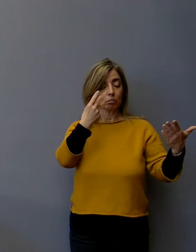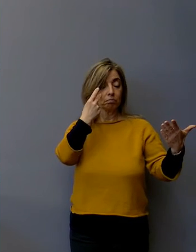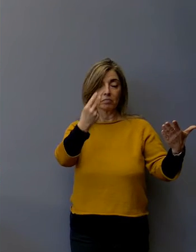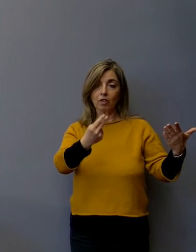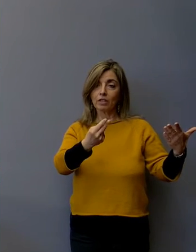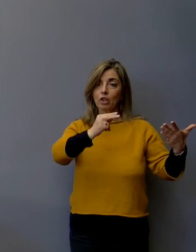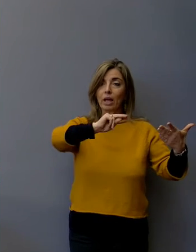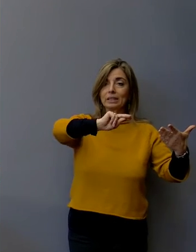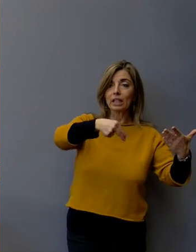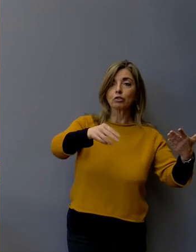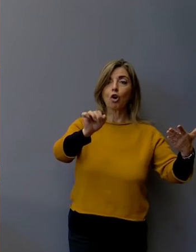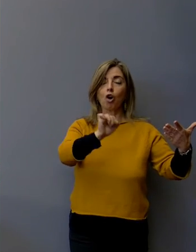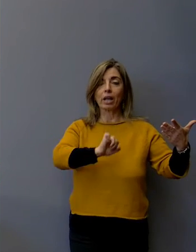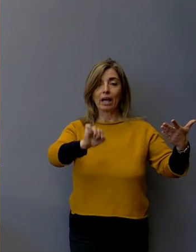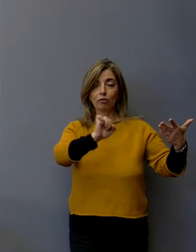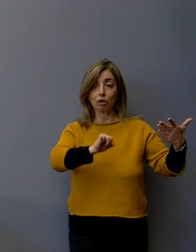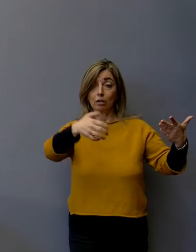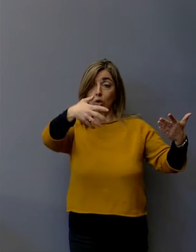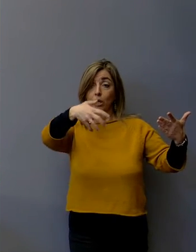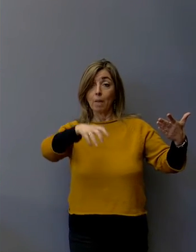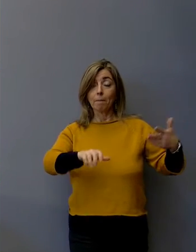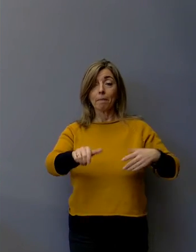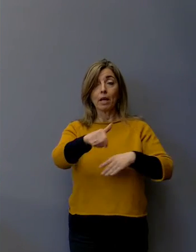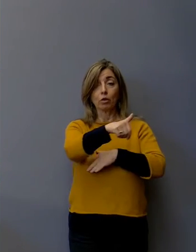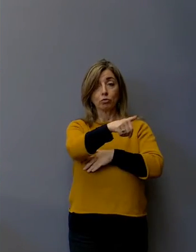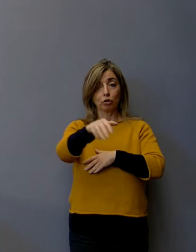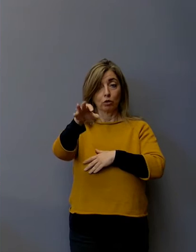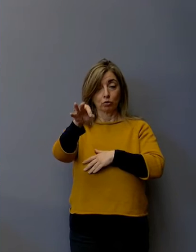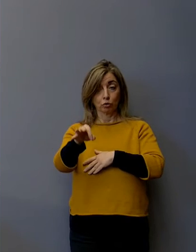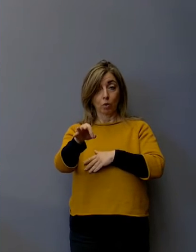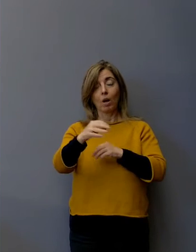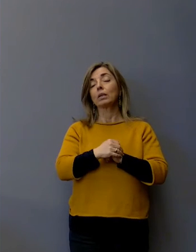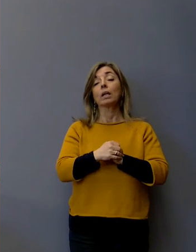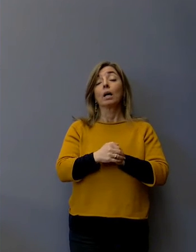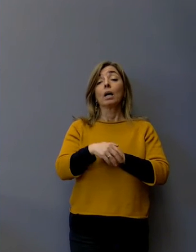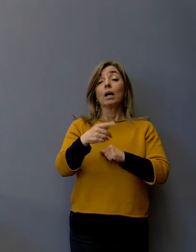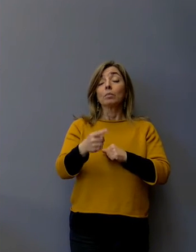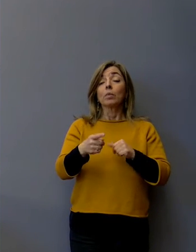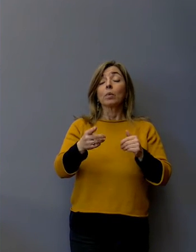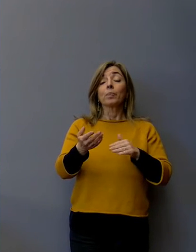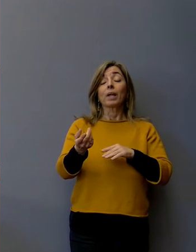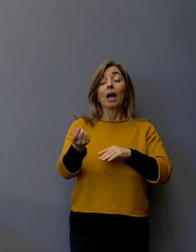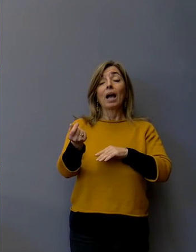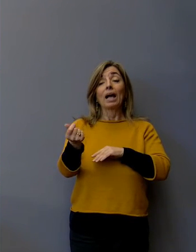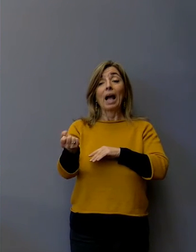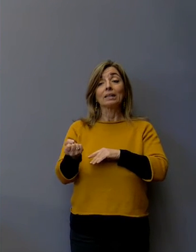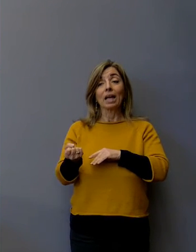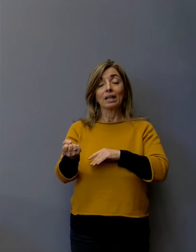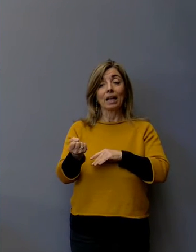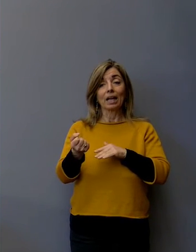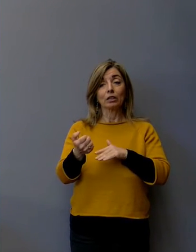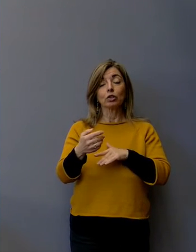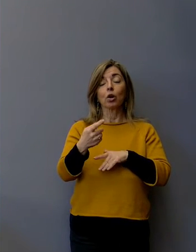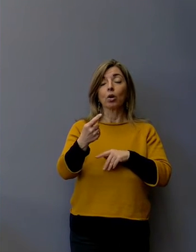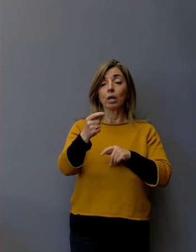nel primo semestre le ore di cassa integrazione sono arrivate al 16 milioni di ore mai negli ultimi dieci anni